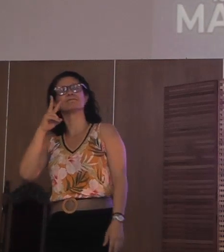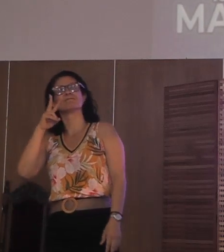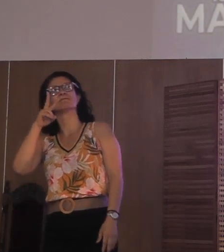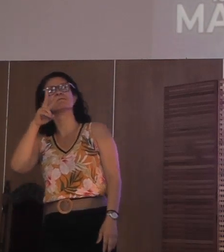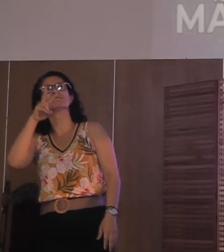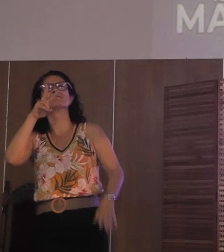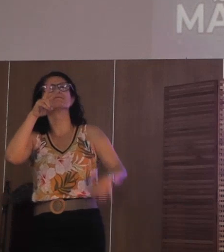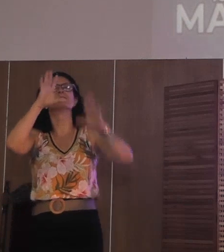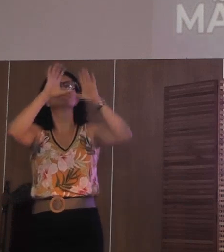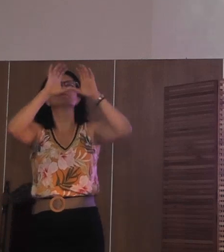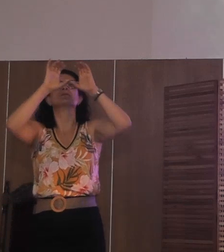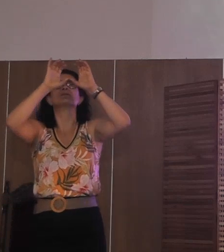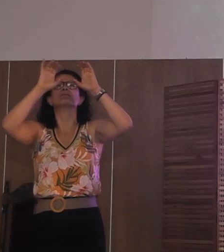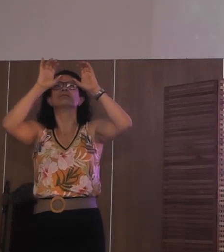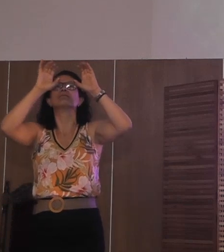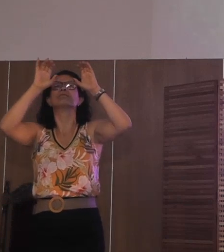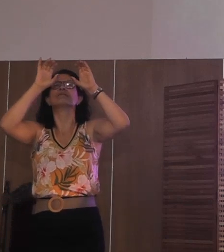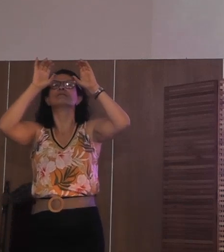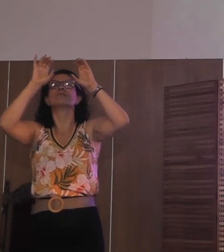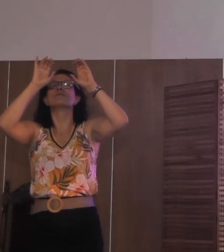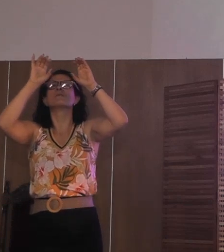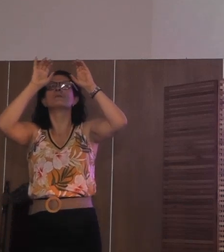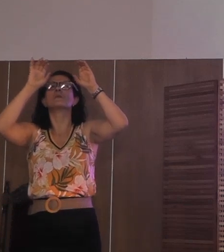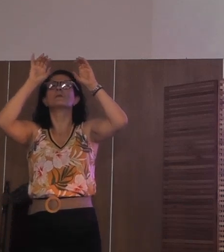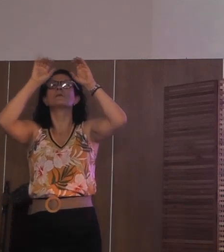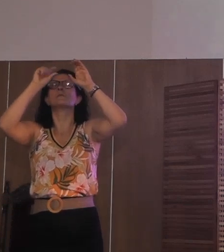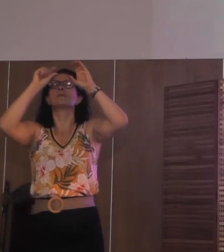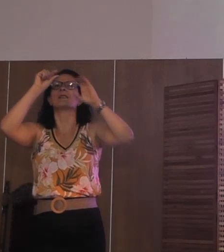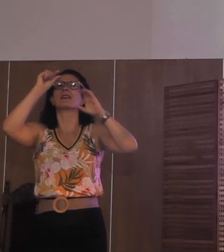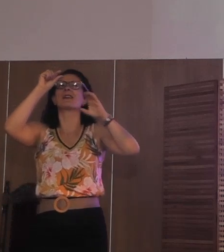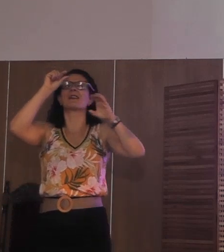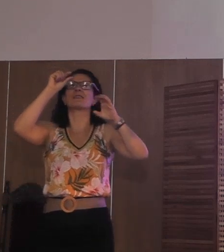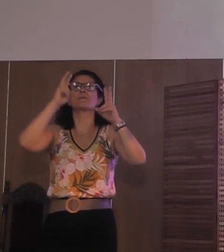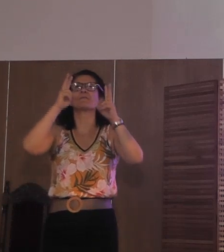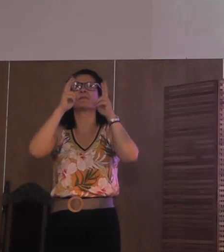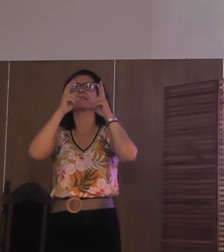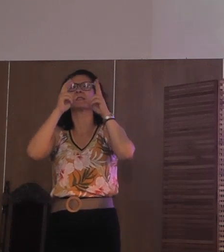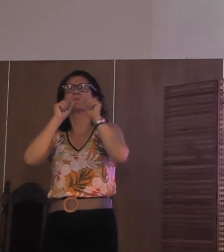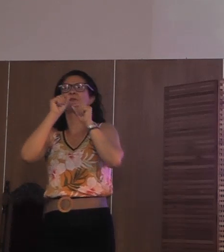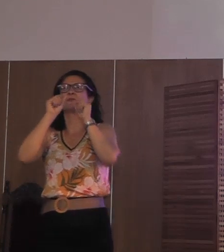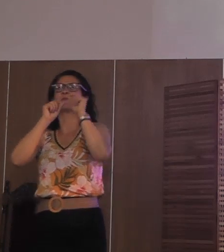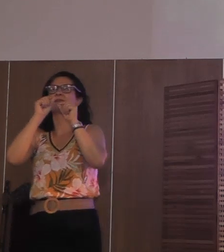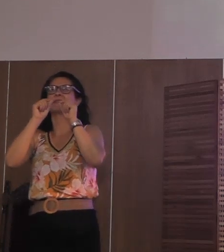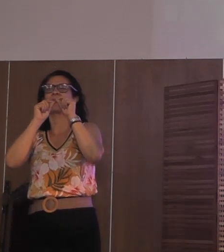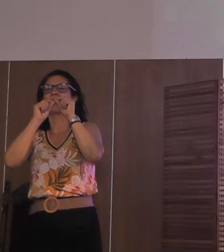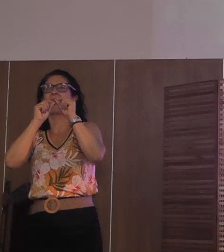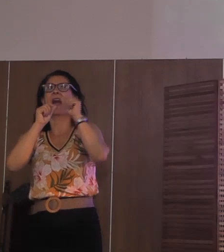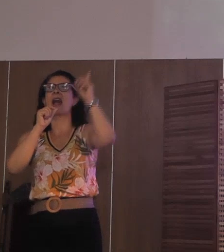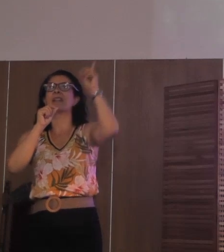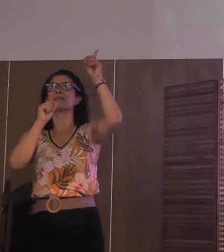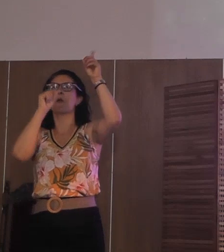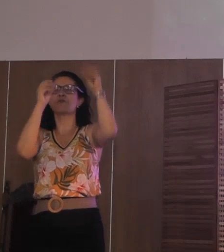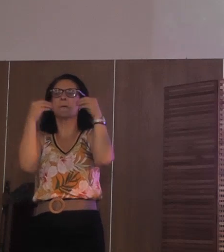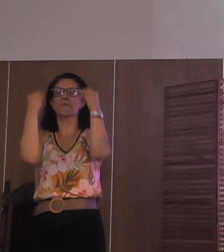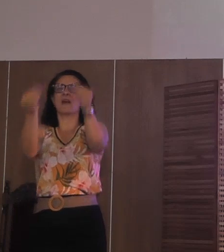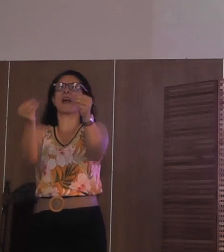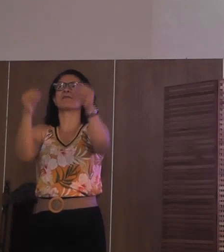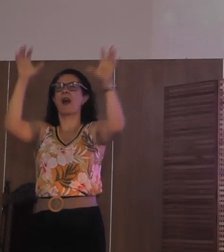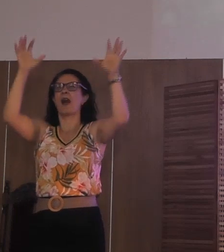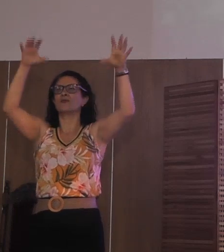um homem, mas esse é o sinal de quê? Que a sua chuva